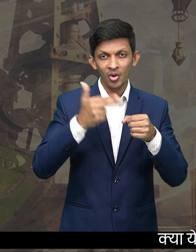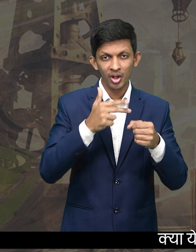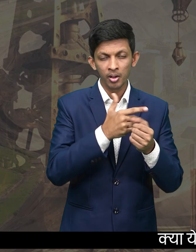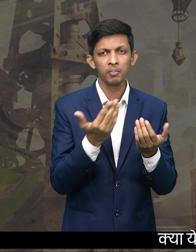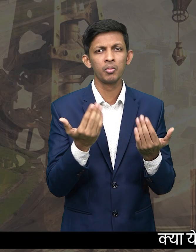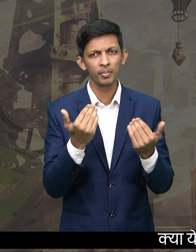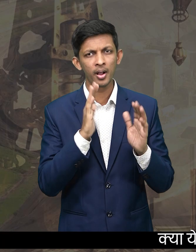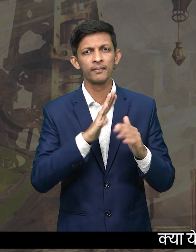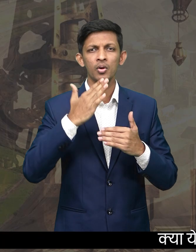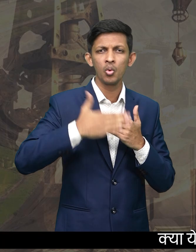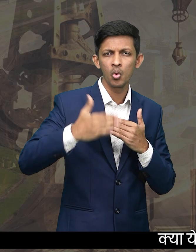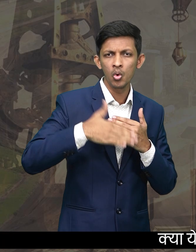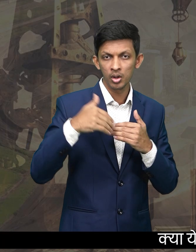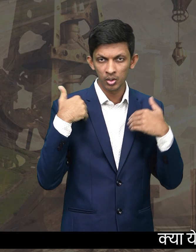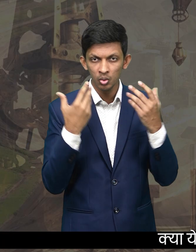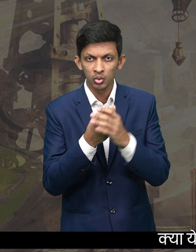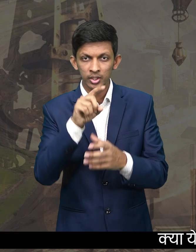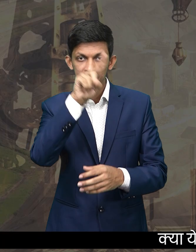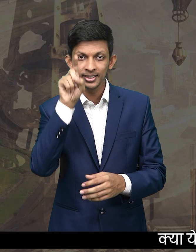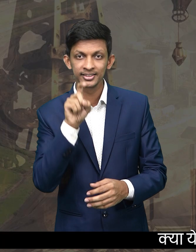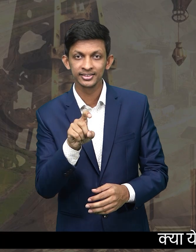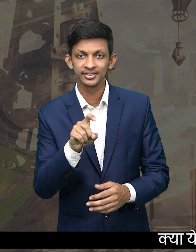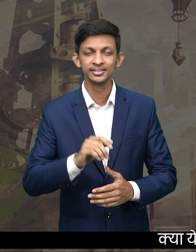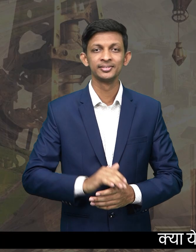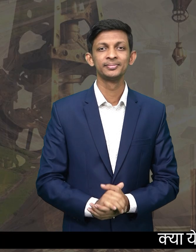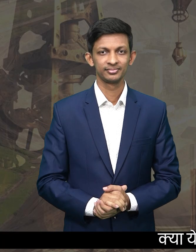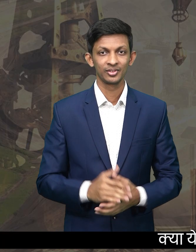ये ईंधन हमारे लिए निरंतर उपलब्ध हैं?